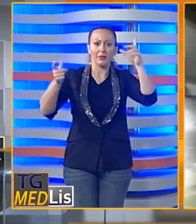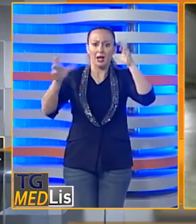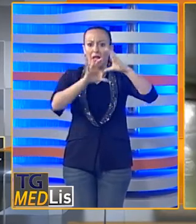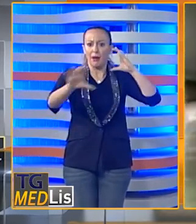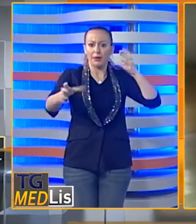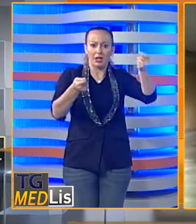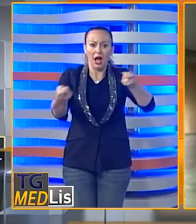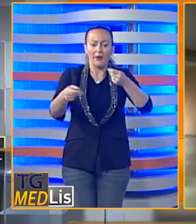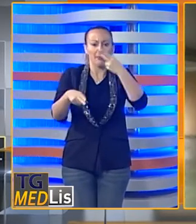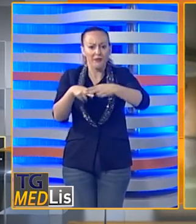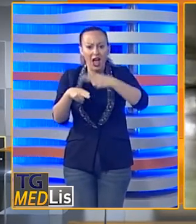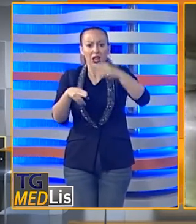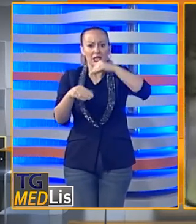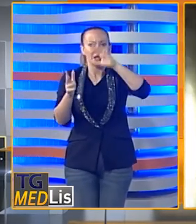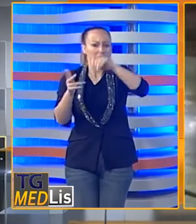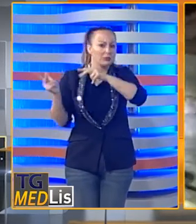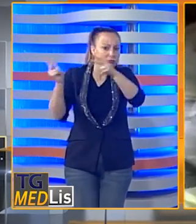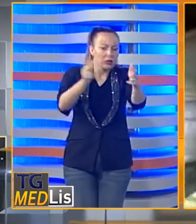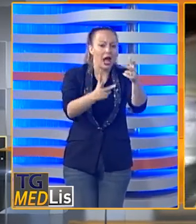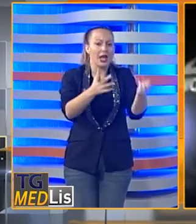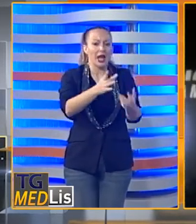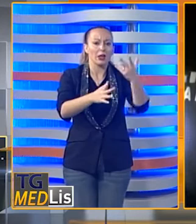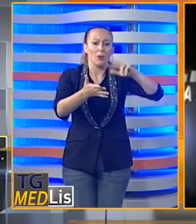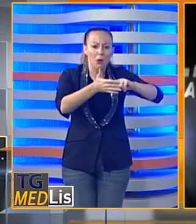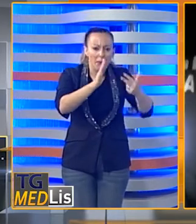è di circa 3 milioni di euro.